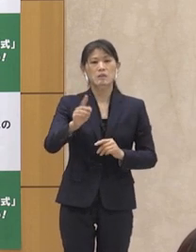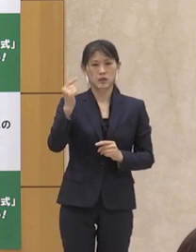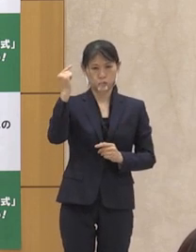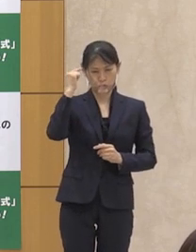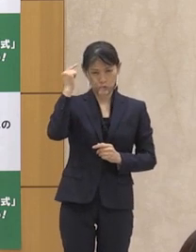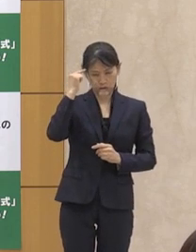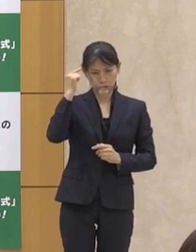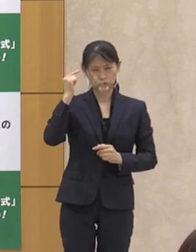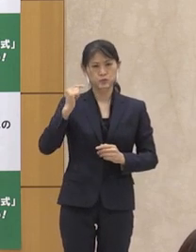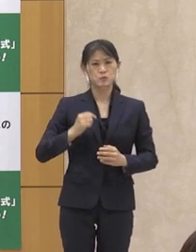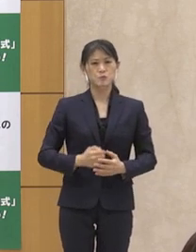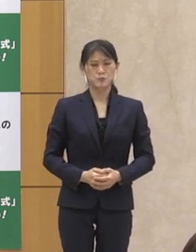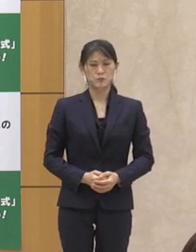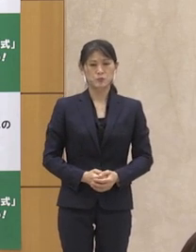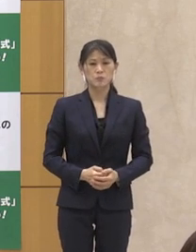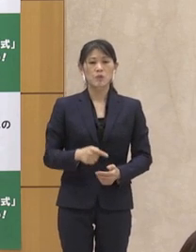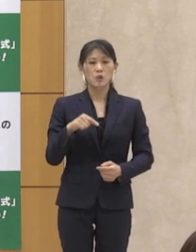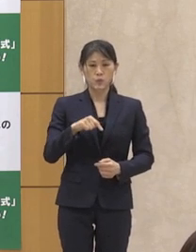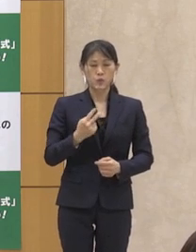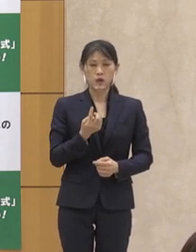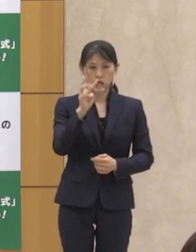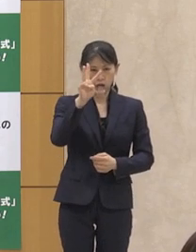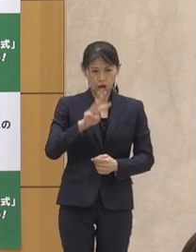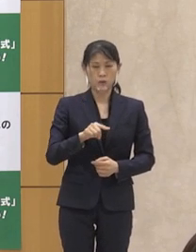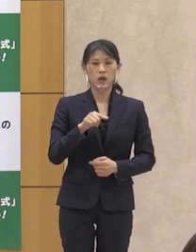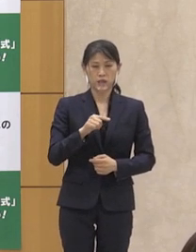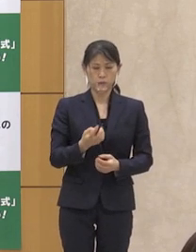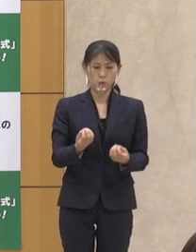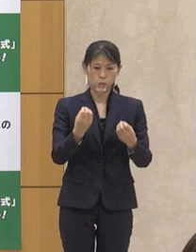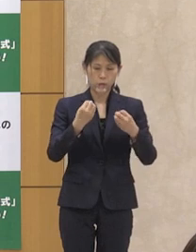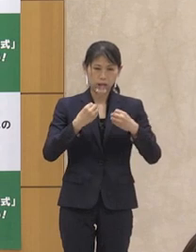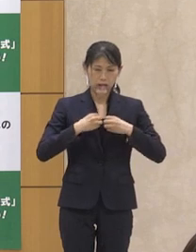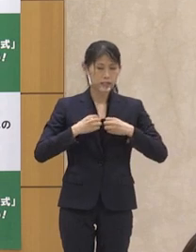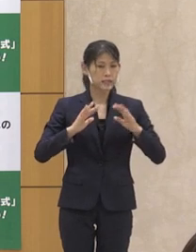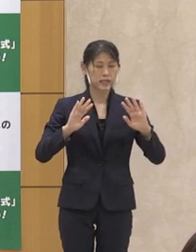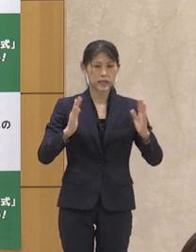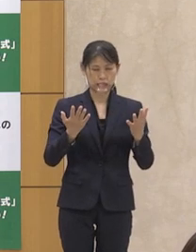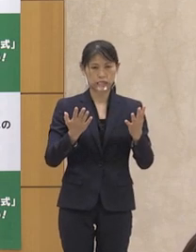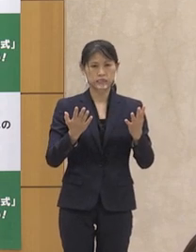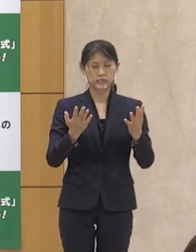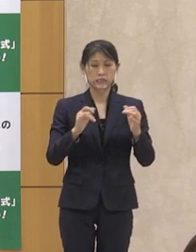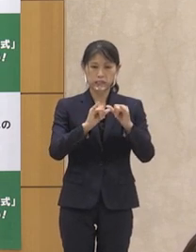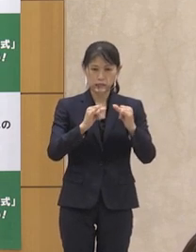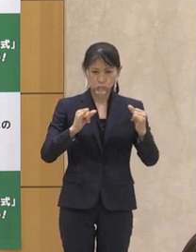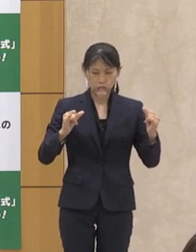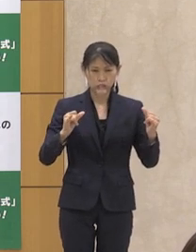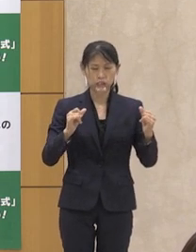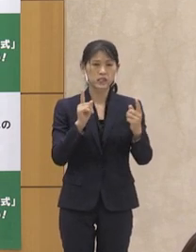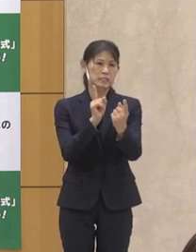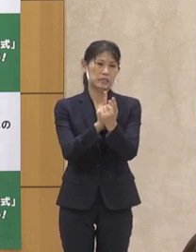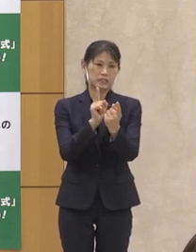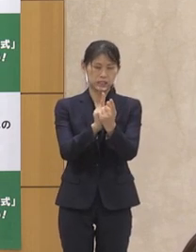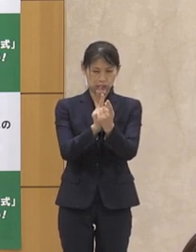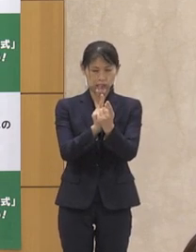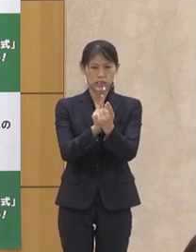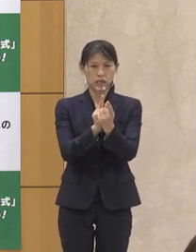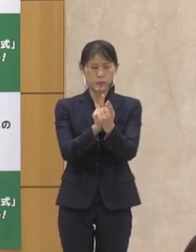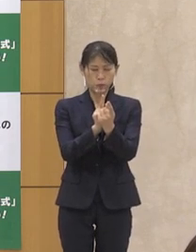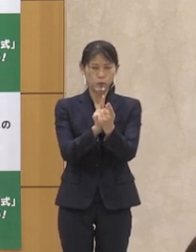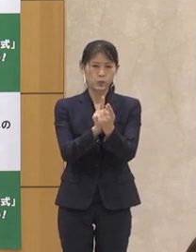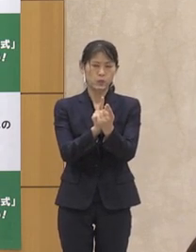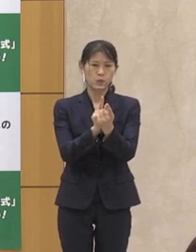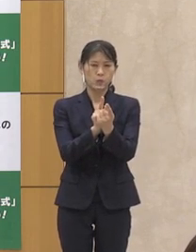ャンペーンでも、まあ、感染してない方への差別に対してもそのやめるようにということも呼びかけていると思うんですけれども